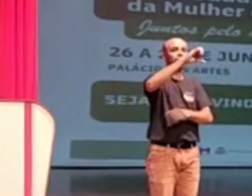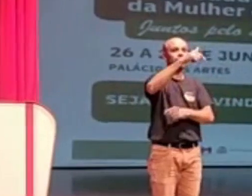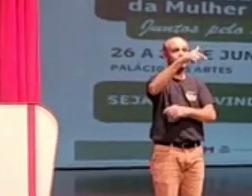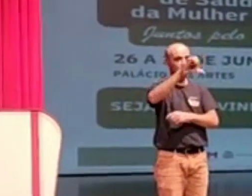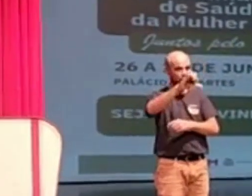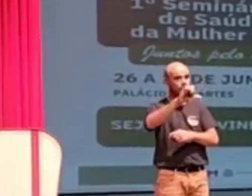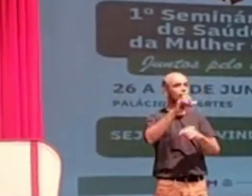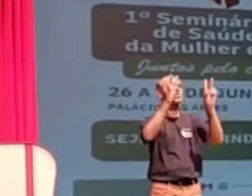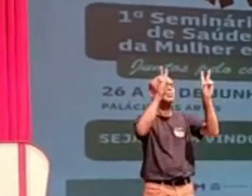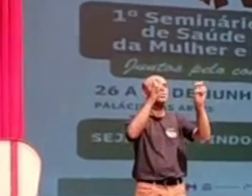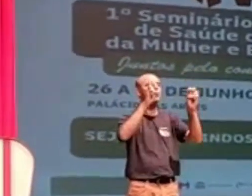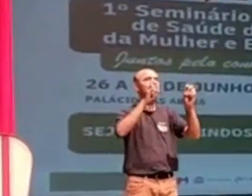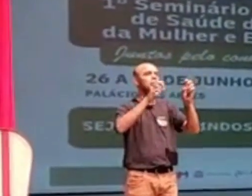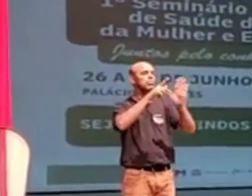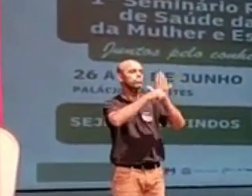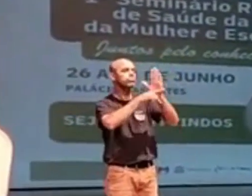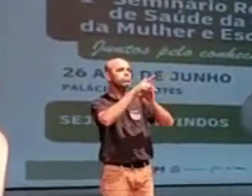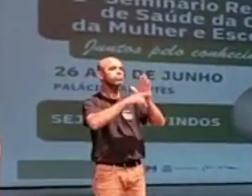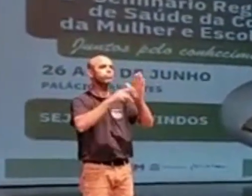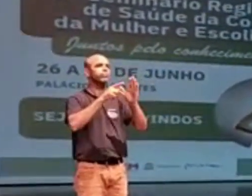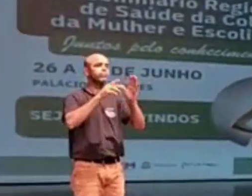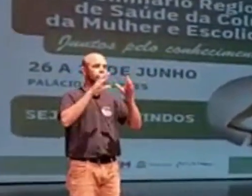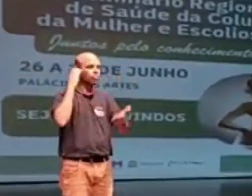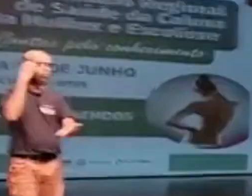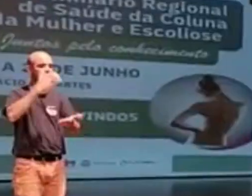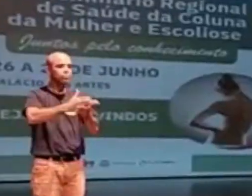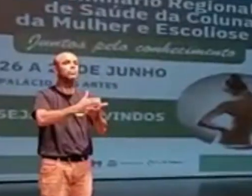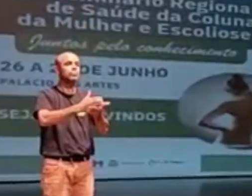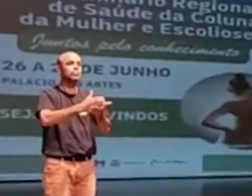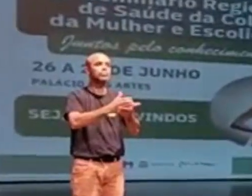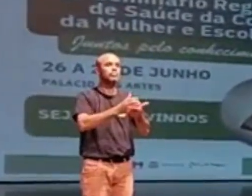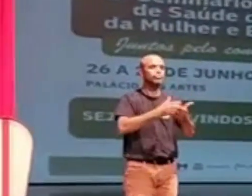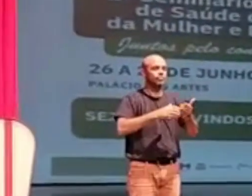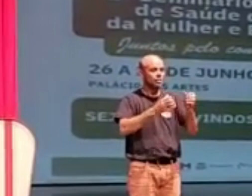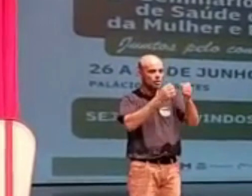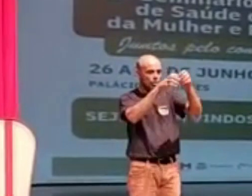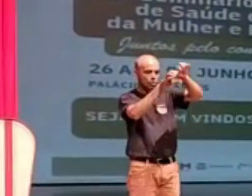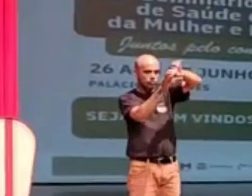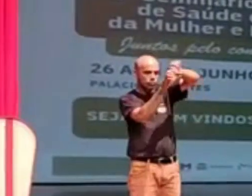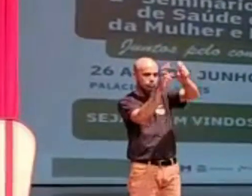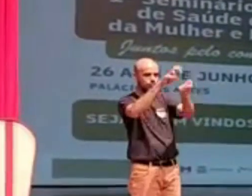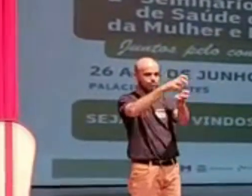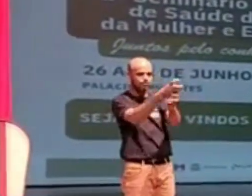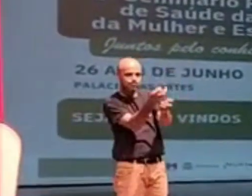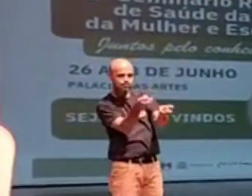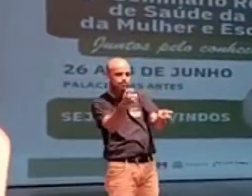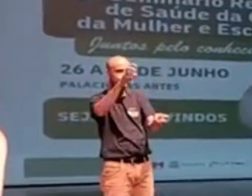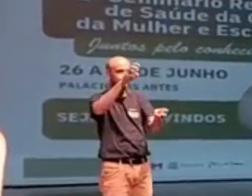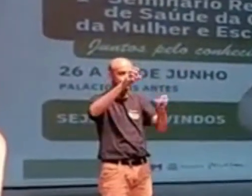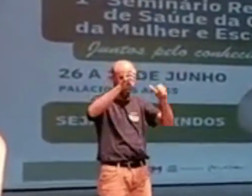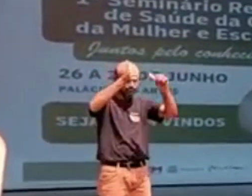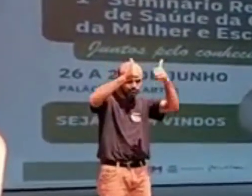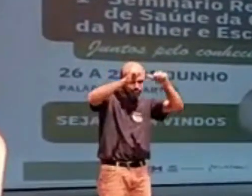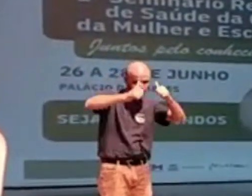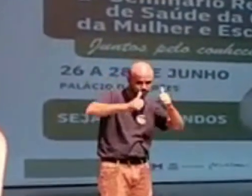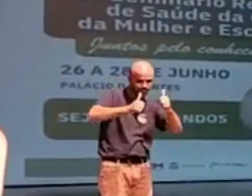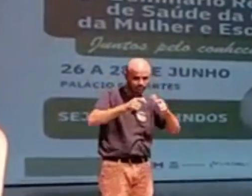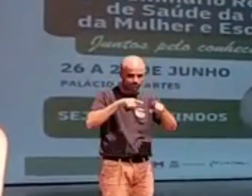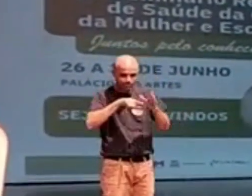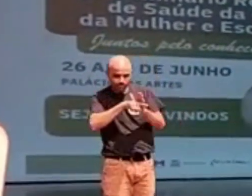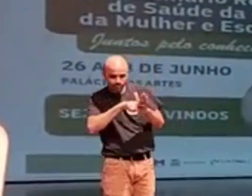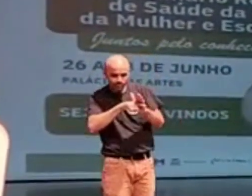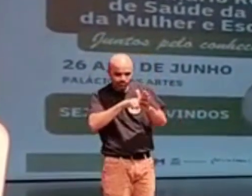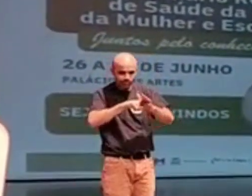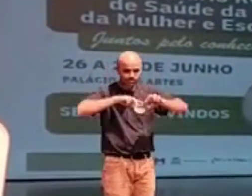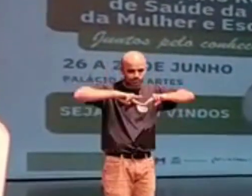traz, projeto de tese, tratamento cirúrgico das deformidades da coluna vertebral, análise clínica epidemiológica